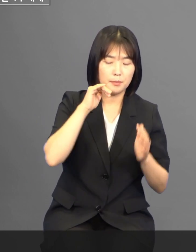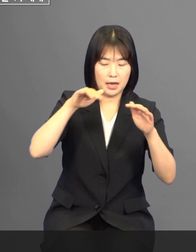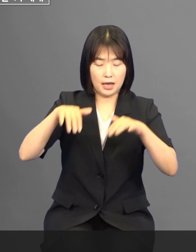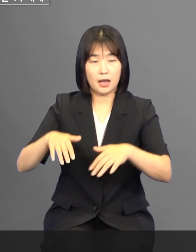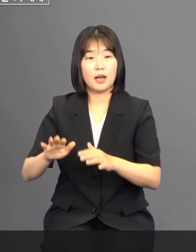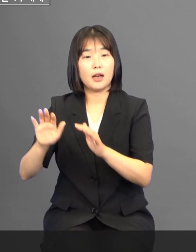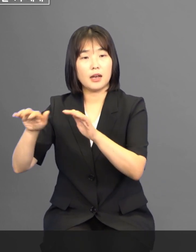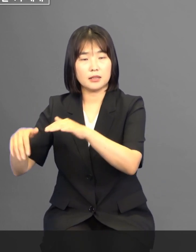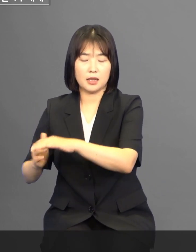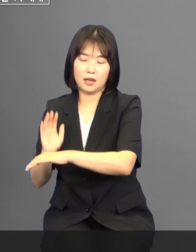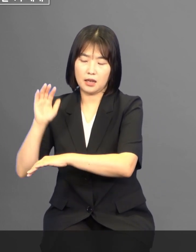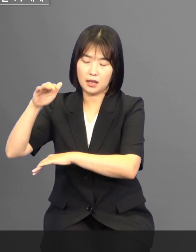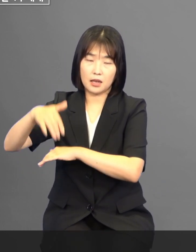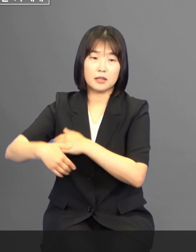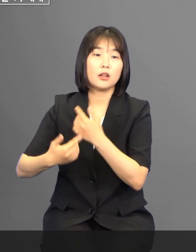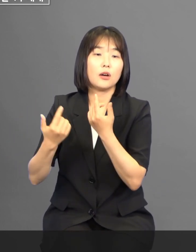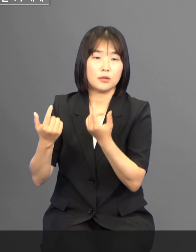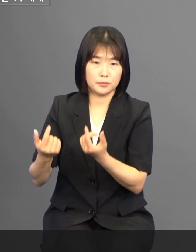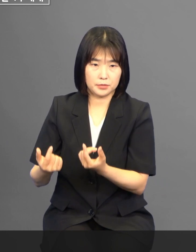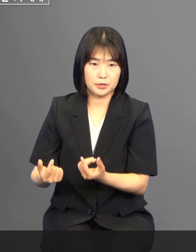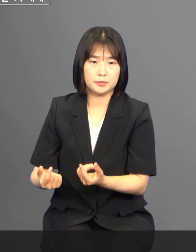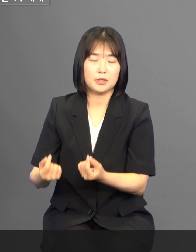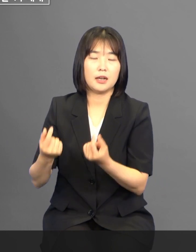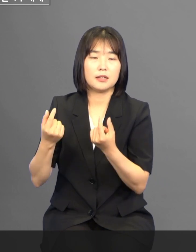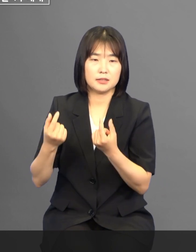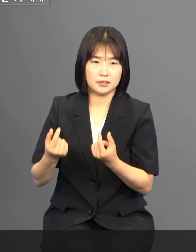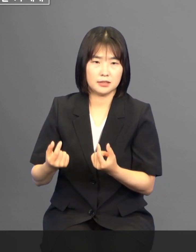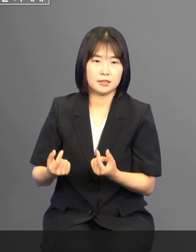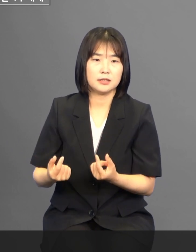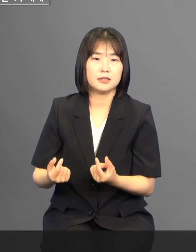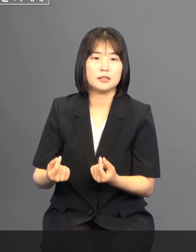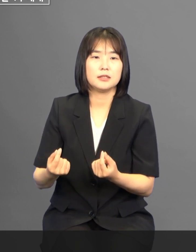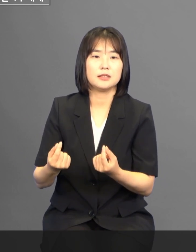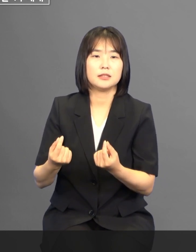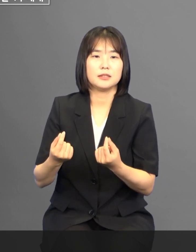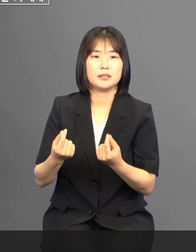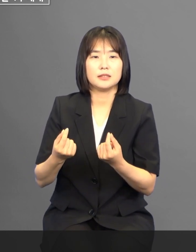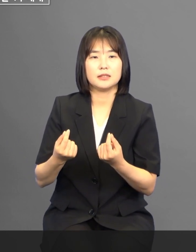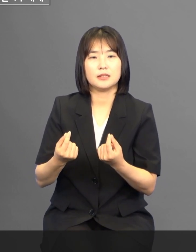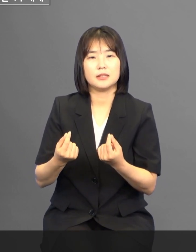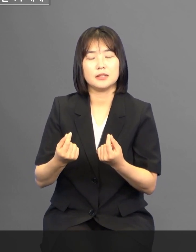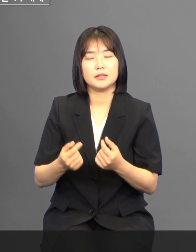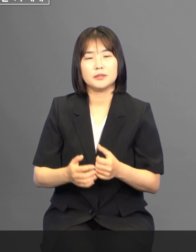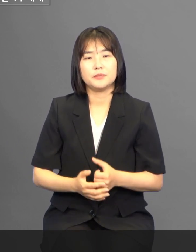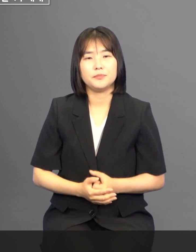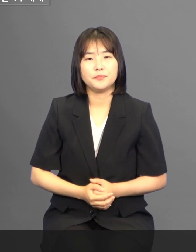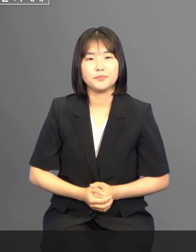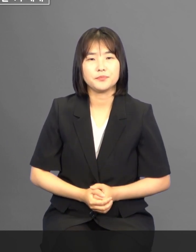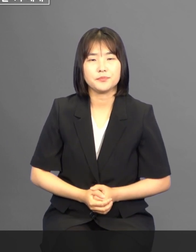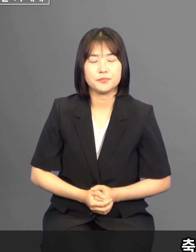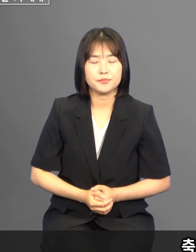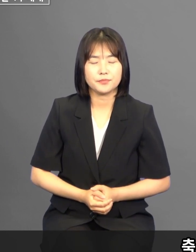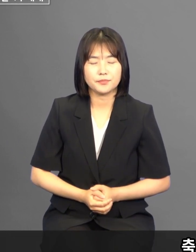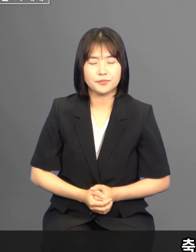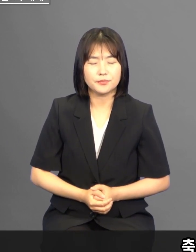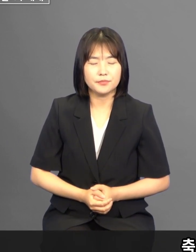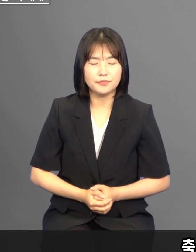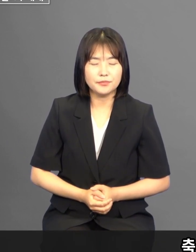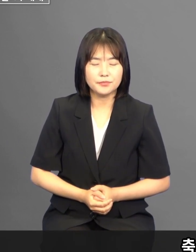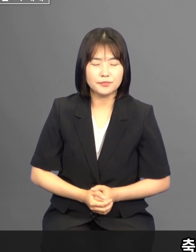물이 바다 덮음같이.